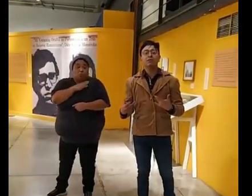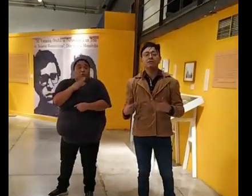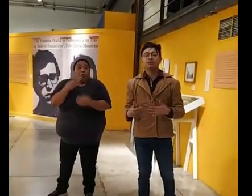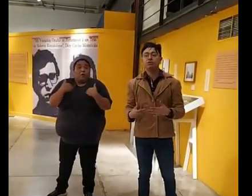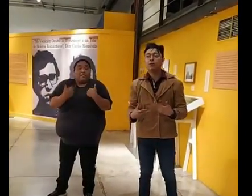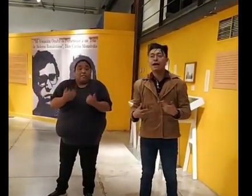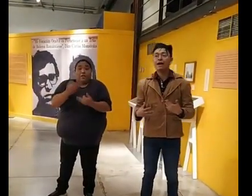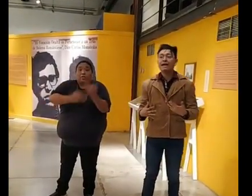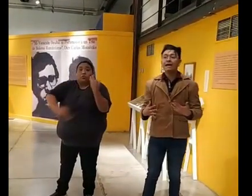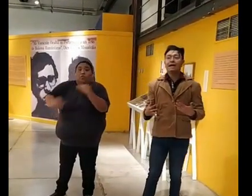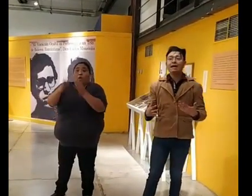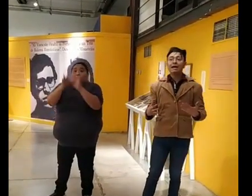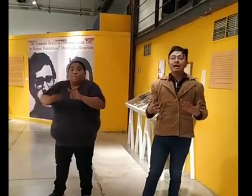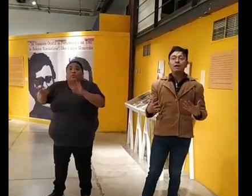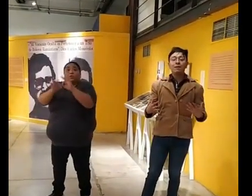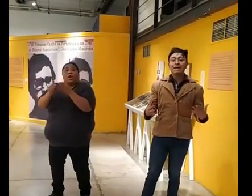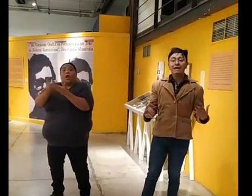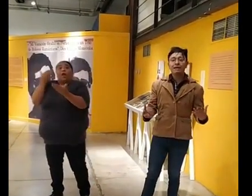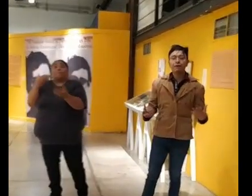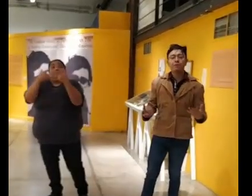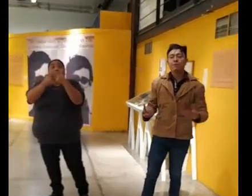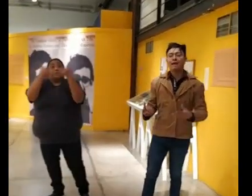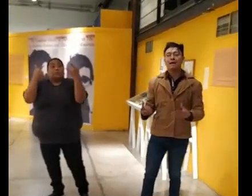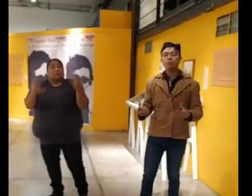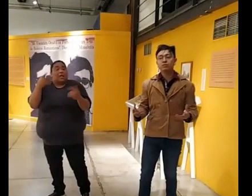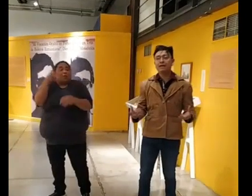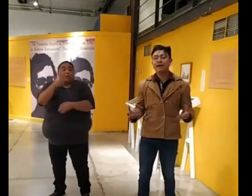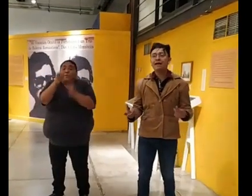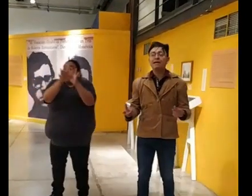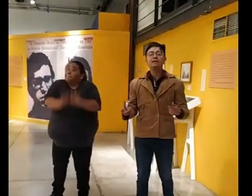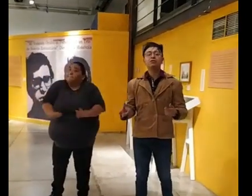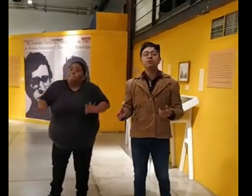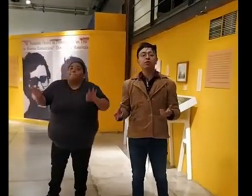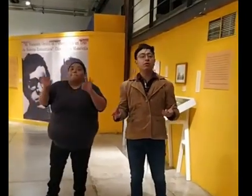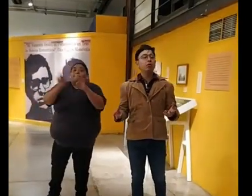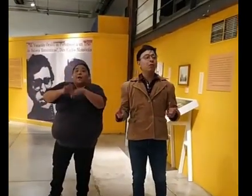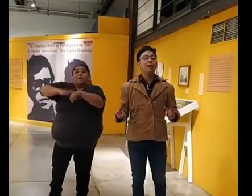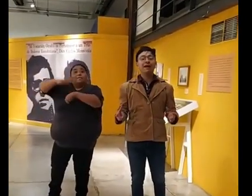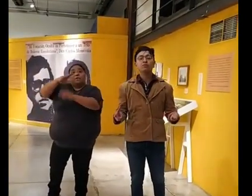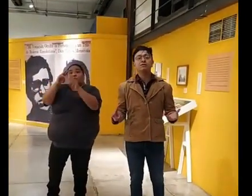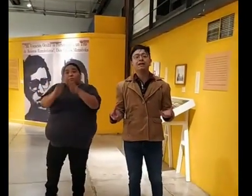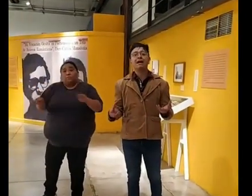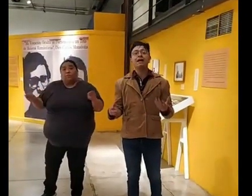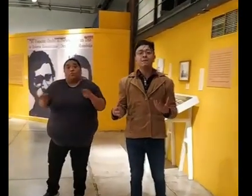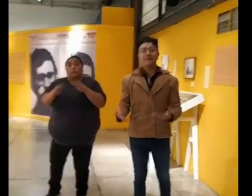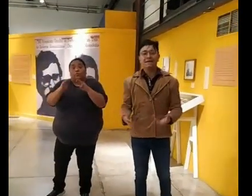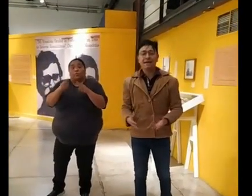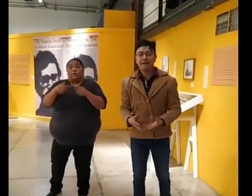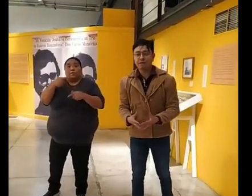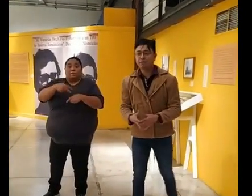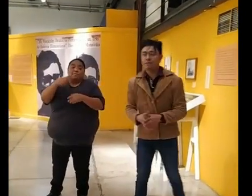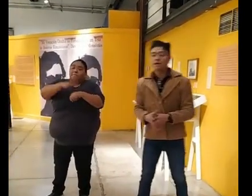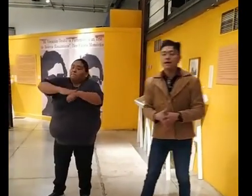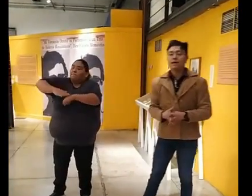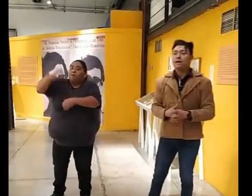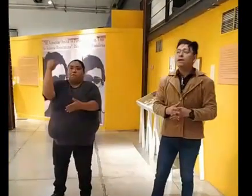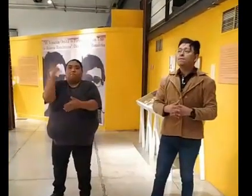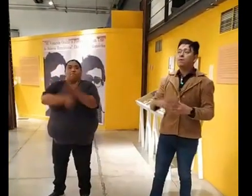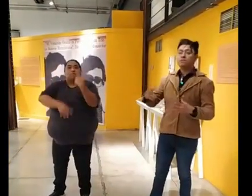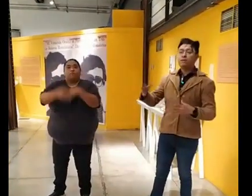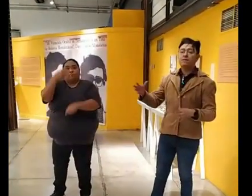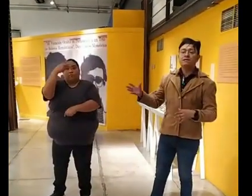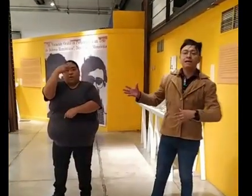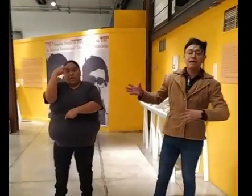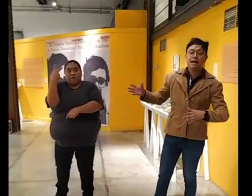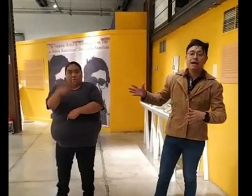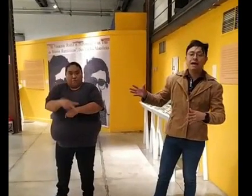en nuestra historia, eh, el pilar que fue para la música, y sobre todo para la música mexicana. Eh,